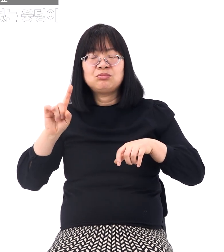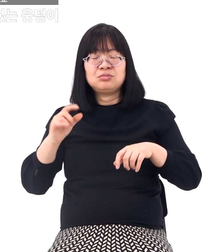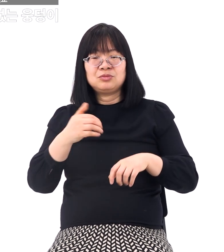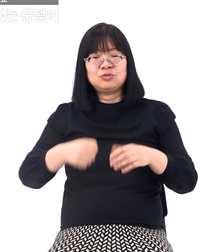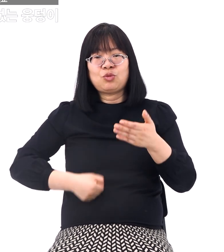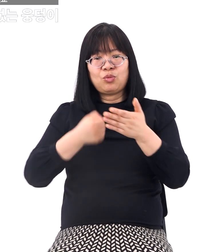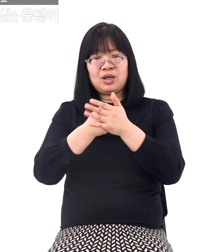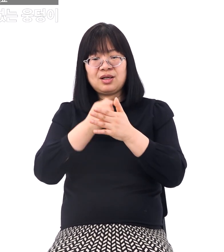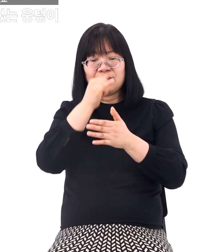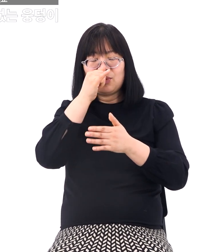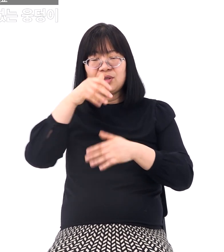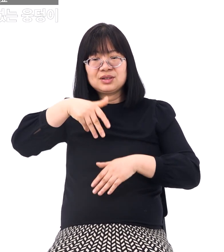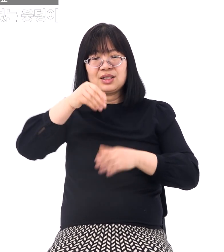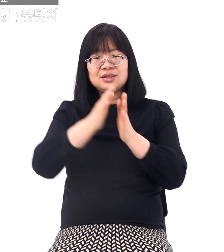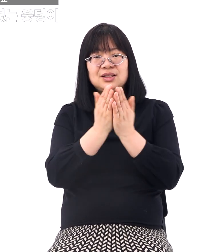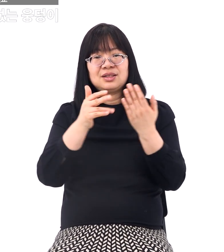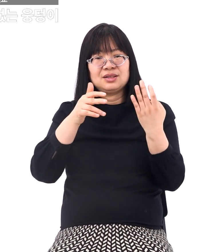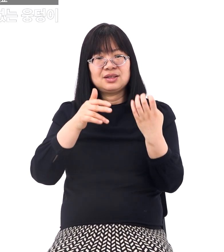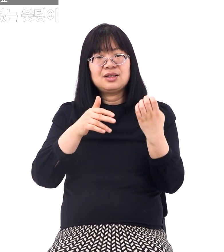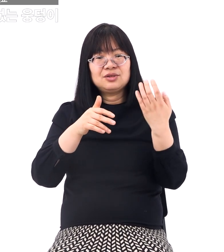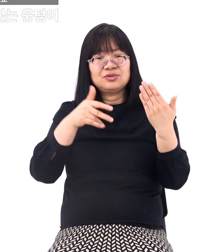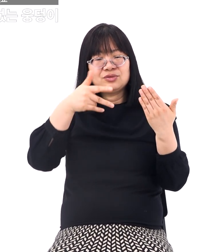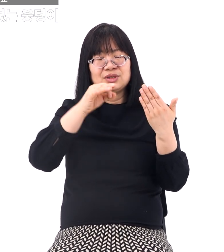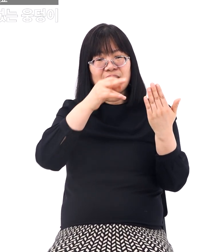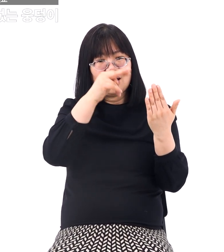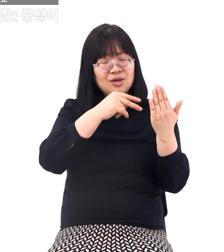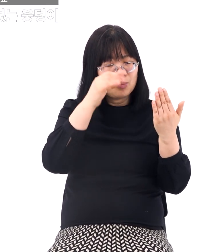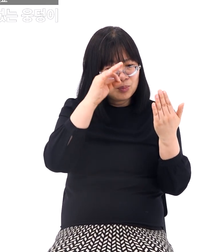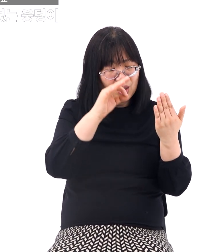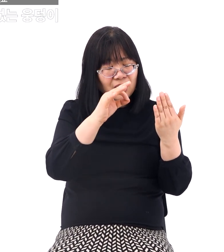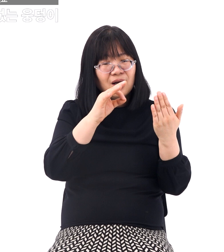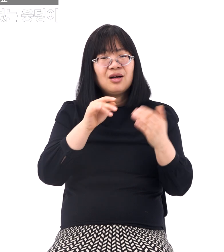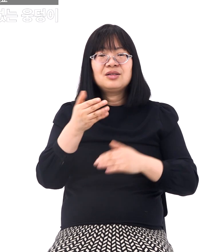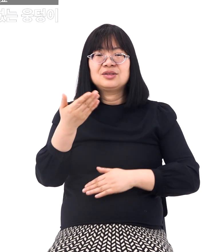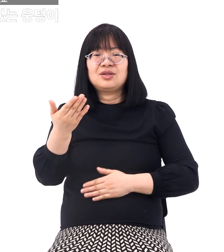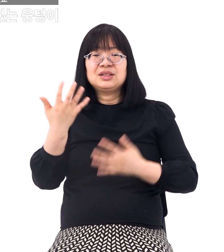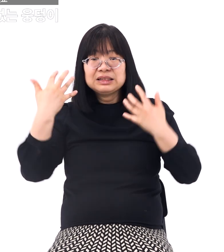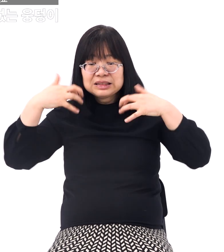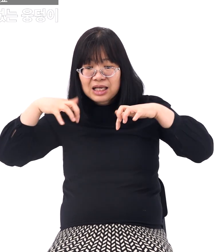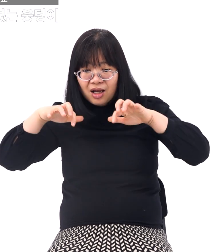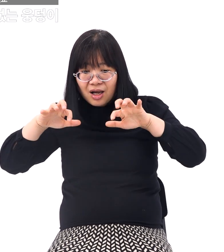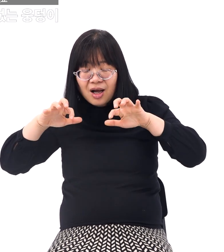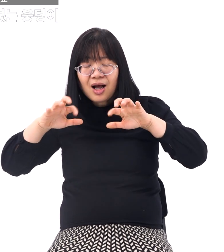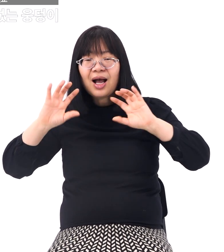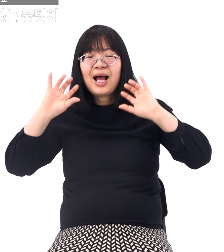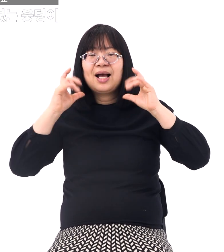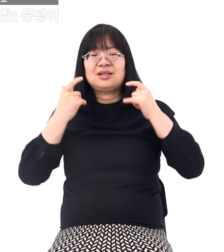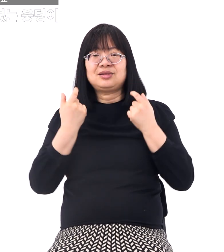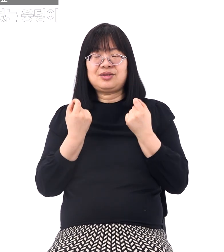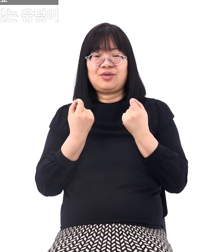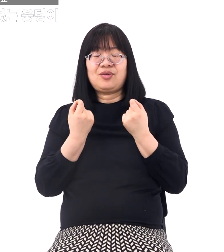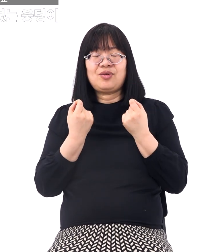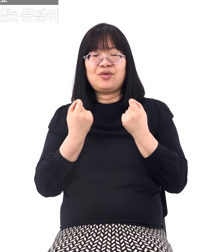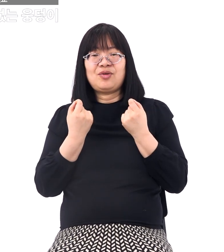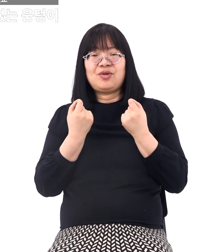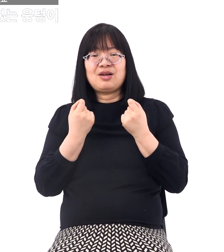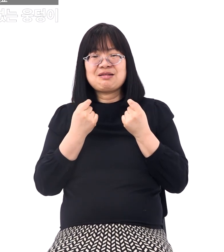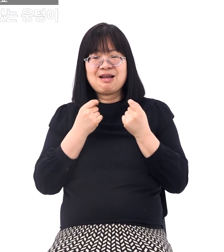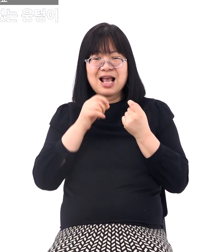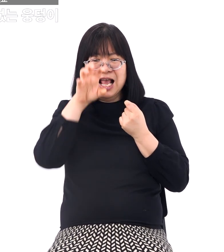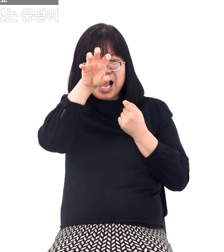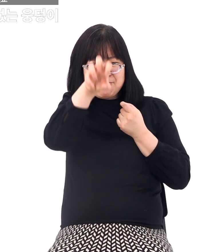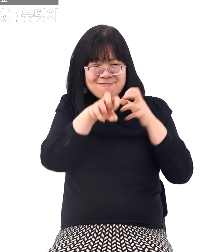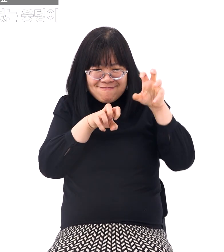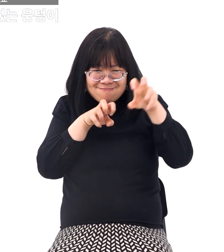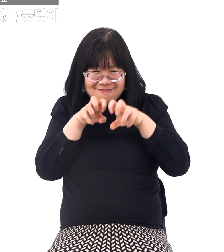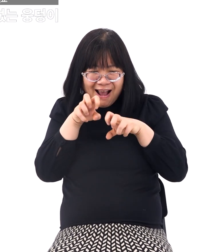용맹하고, 창세기 49장에 보면 너는 사자로다, 사자의 새끼처럼 물어뜯고